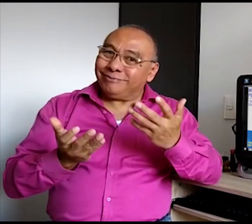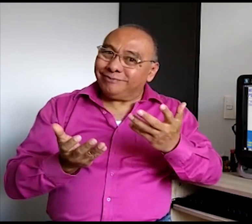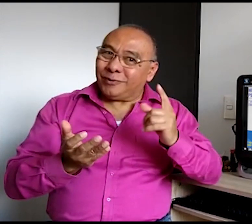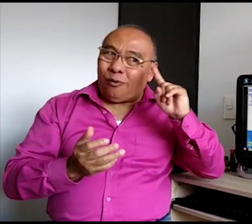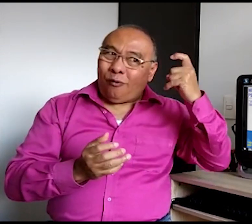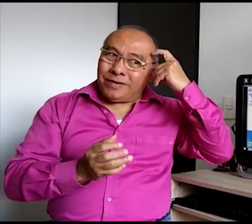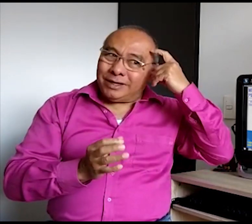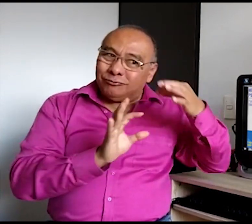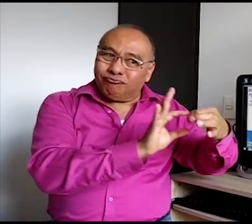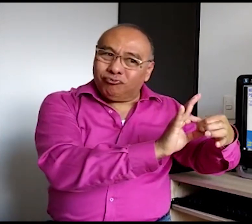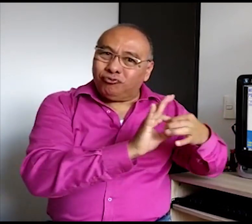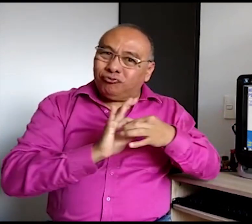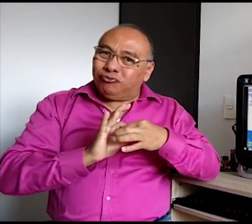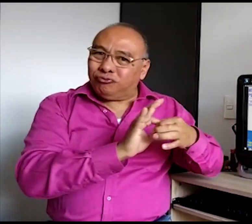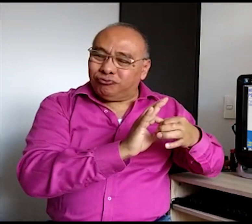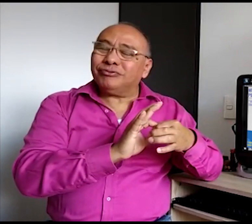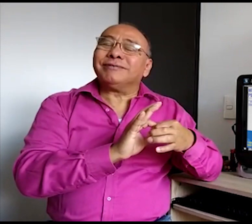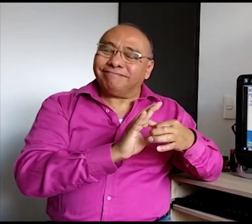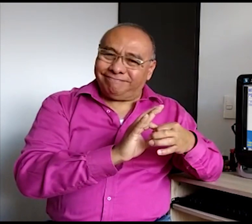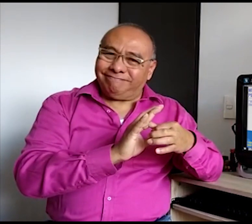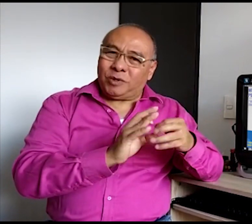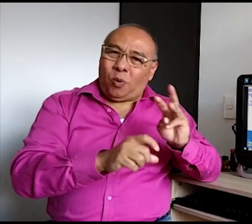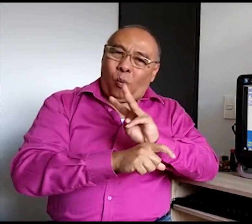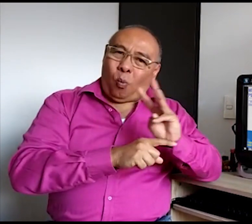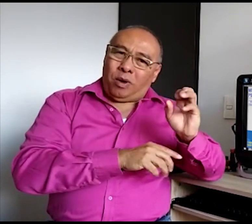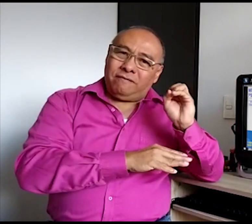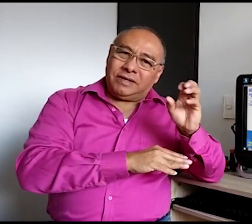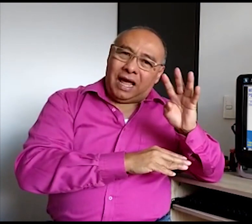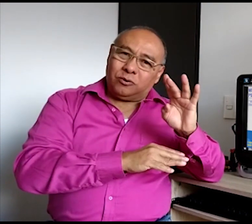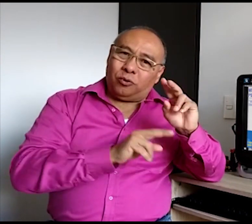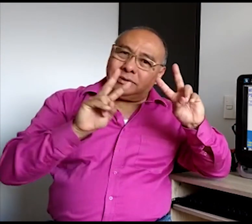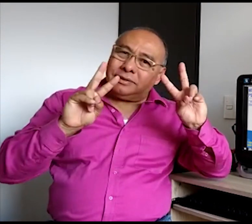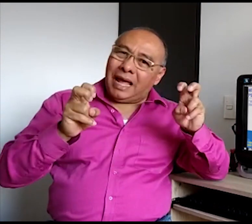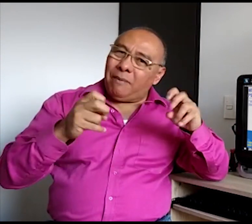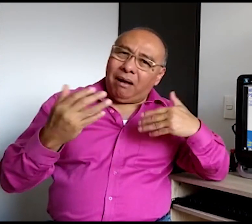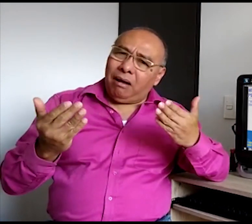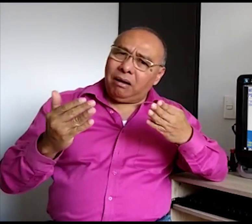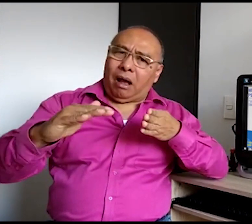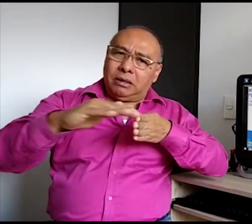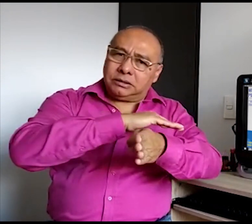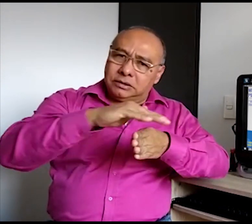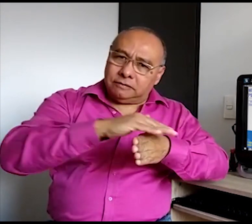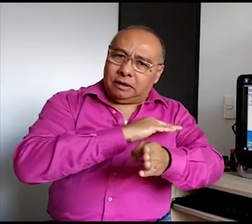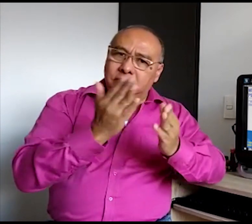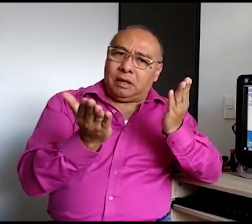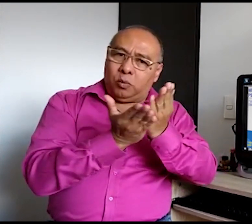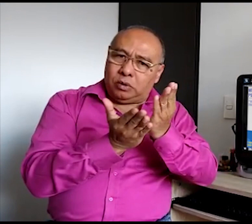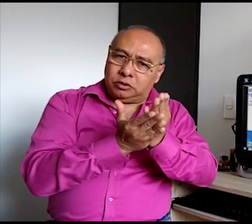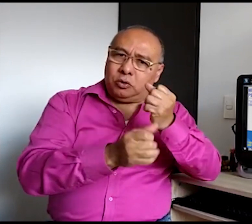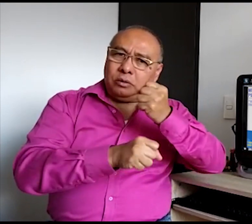FENASCOL, en conjunto con el gobierno, llevará a cabo un seminario web en el cual hablaremos sobre accesibilidad,